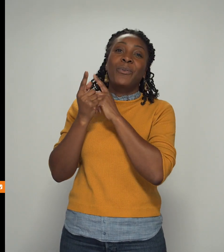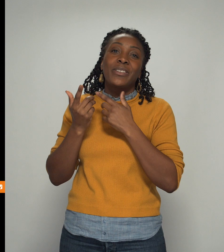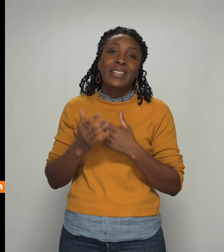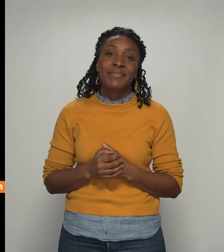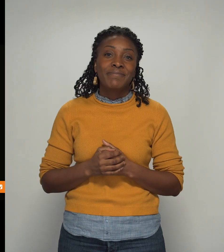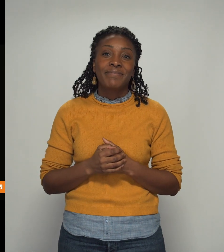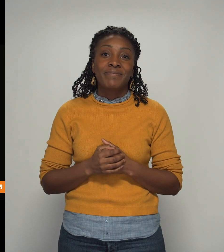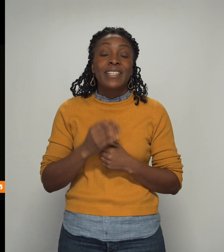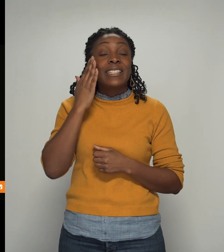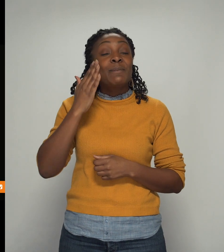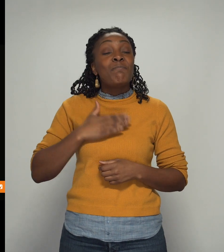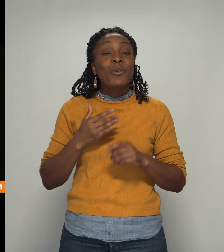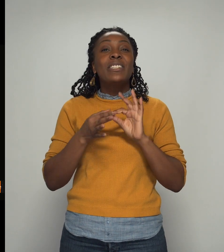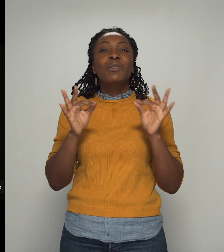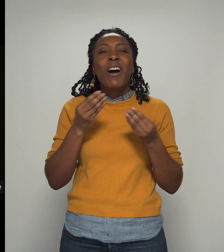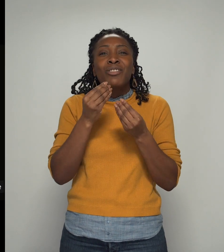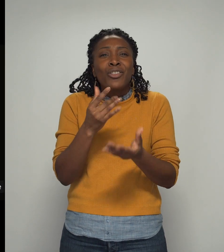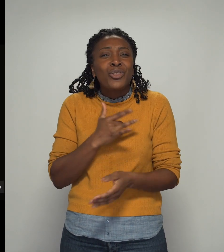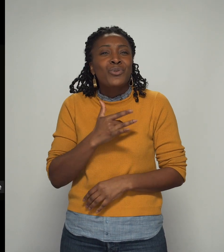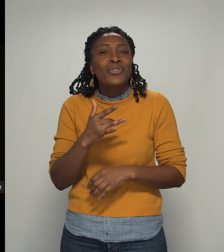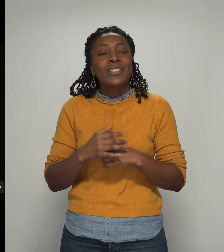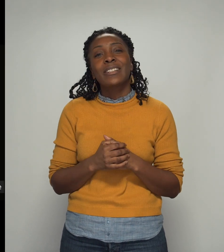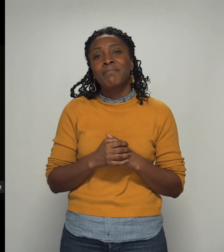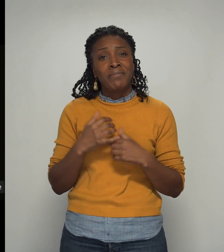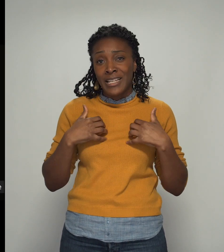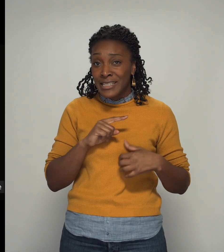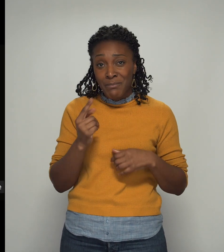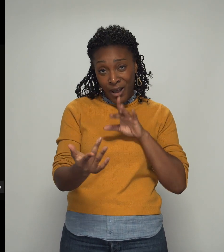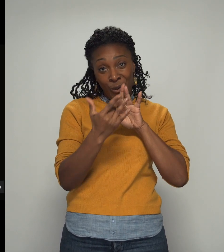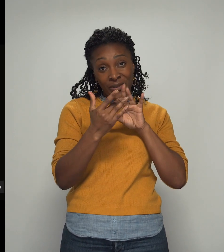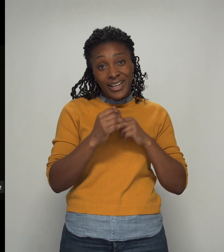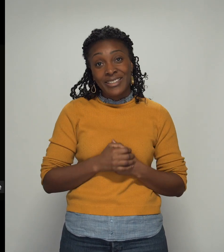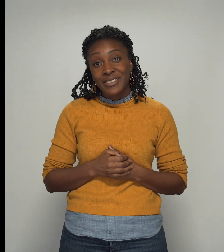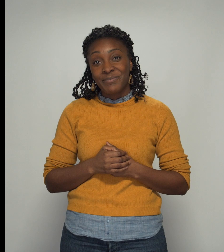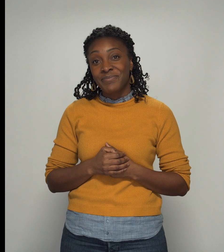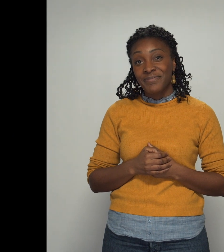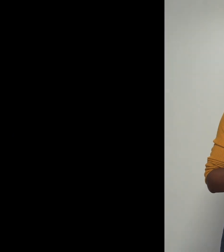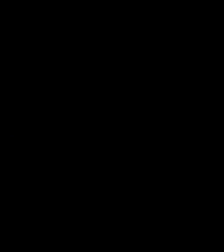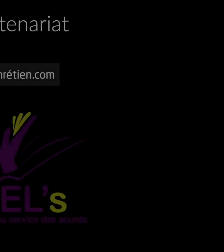sur ma route. Si mon histoire t'a parlé et t'a touché, n'hésite pas à me contacter.